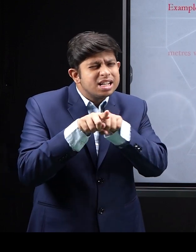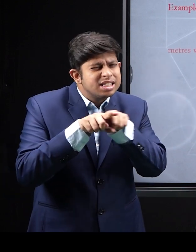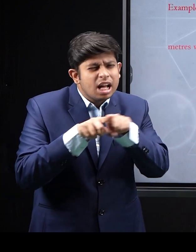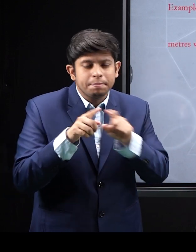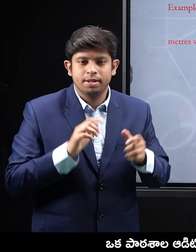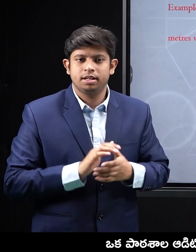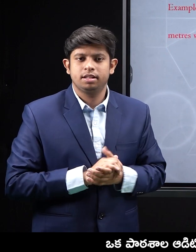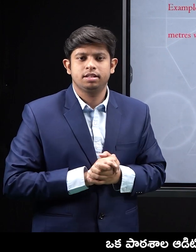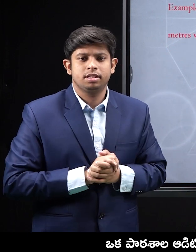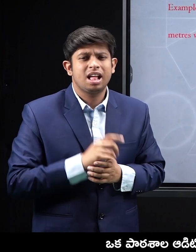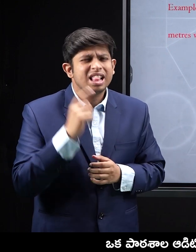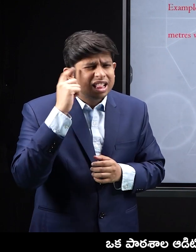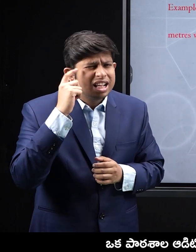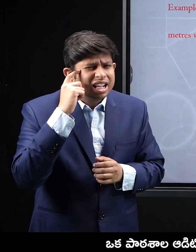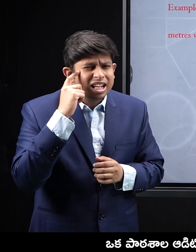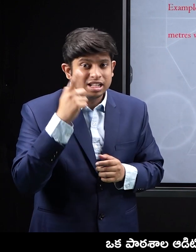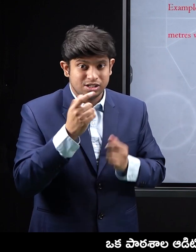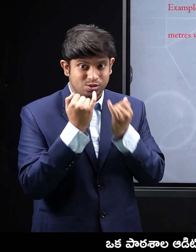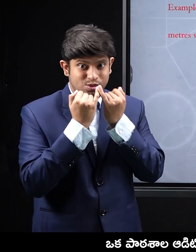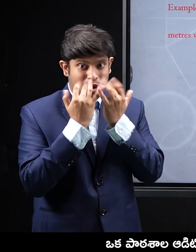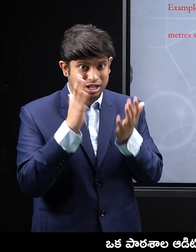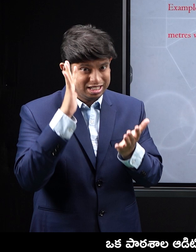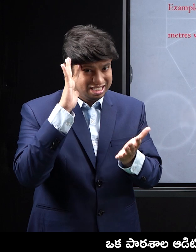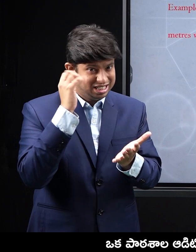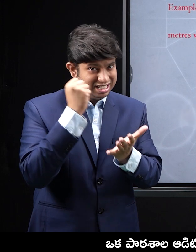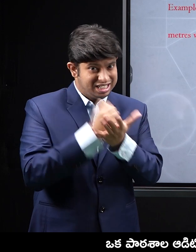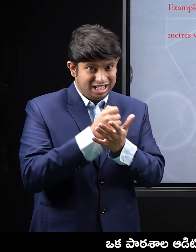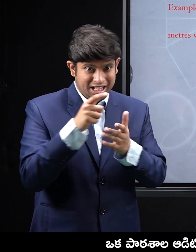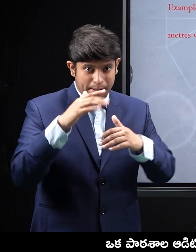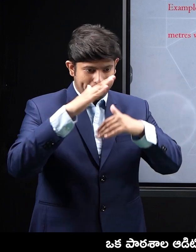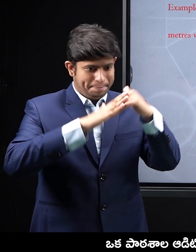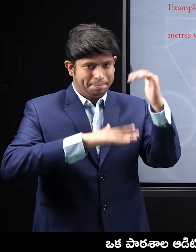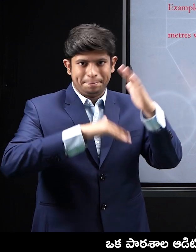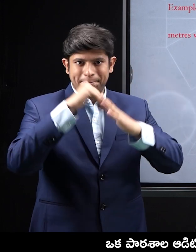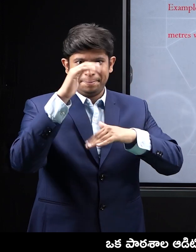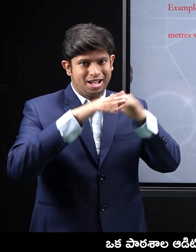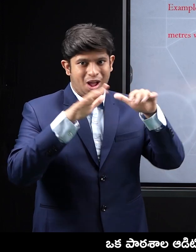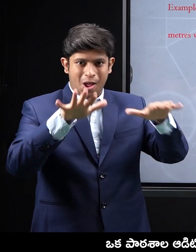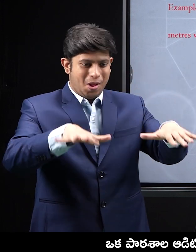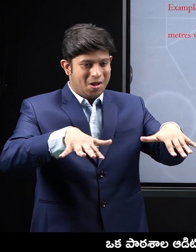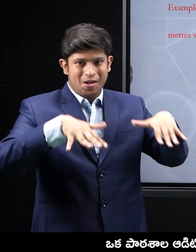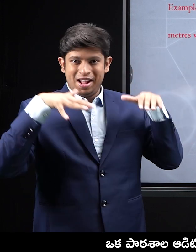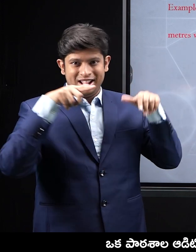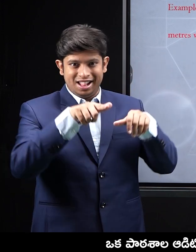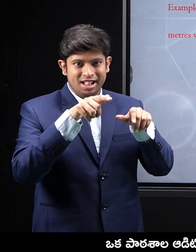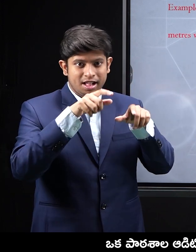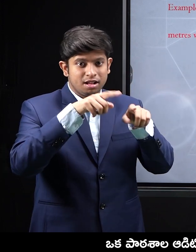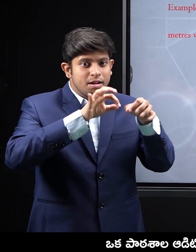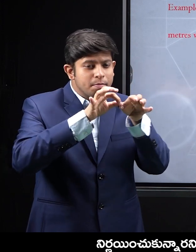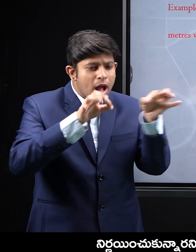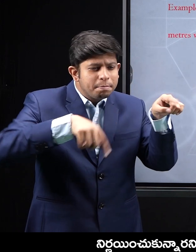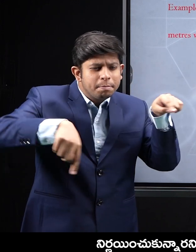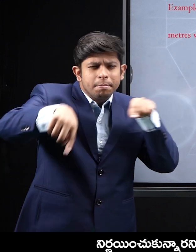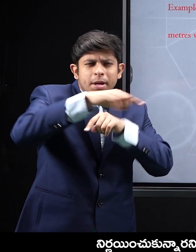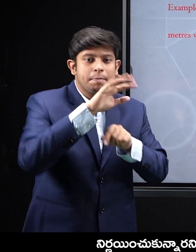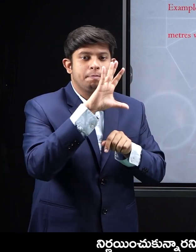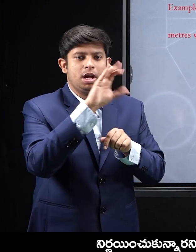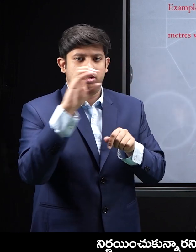ఉదాహరణకు, ఒక పాఠశాల ఆడిటోరియం హాలును 500 చదరపు మీటర్ల విస్తీర్ణంలో నిర్మించాలని నిర్ణయించుకున్నారని